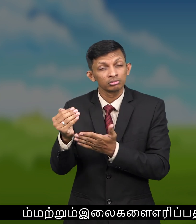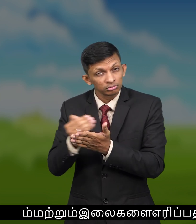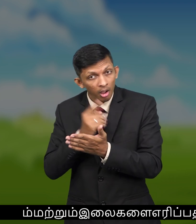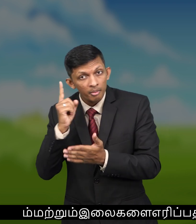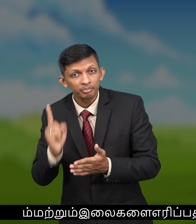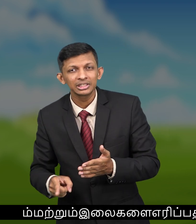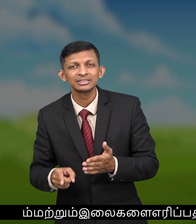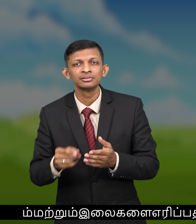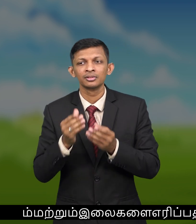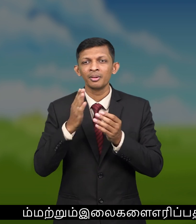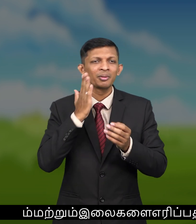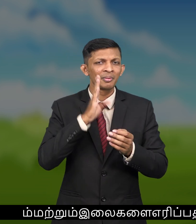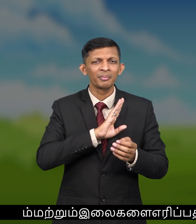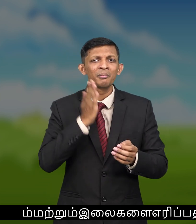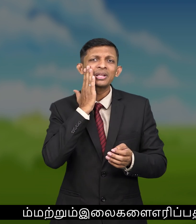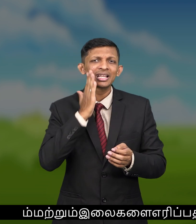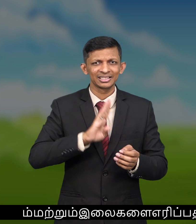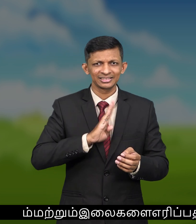பதிலாக அவற்றை உரமாக்கவும்.